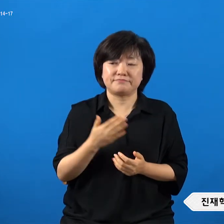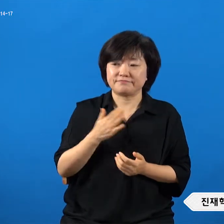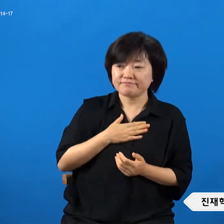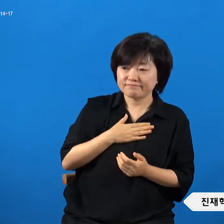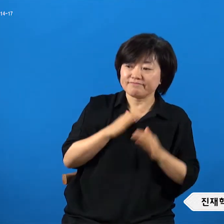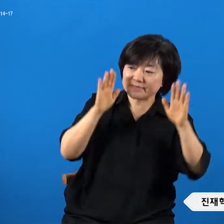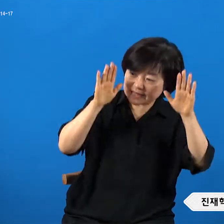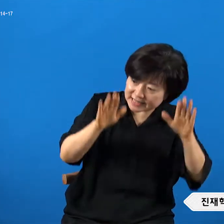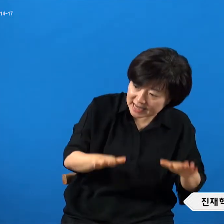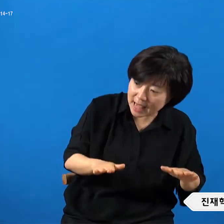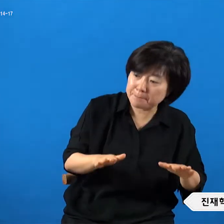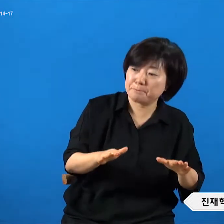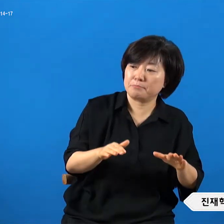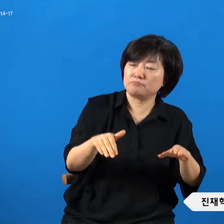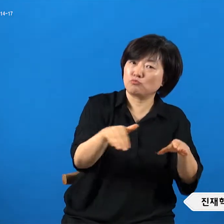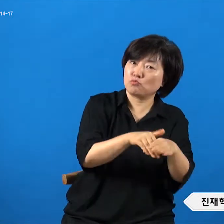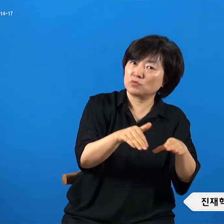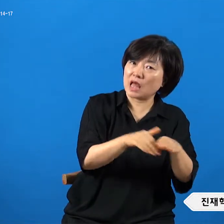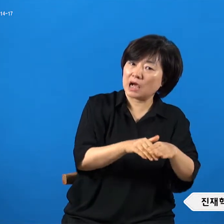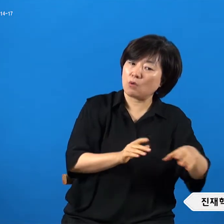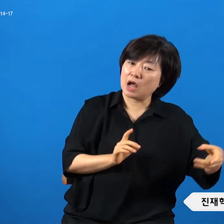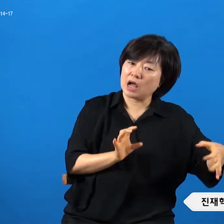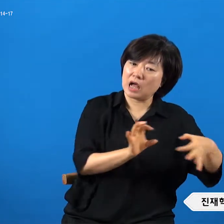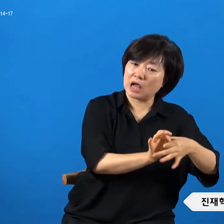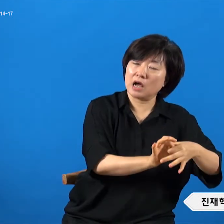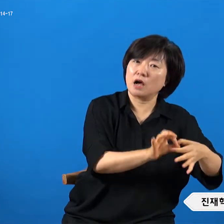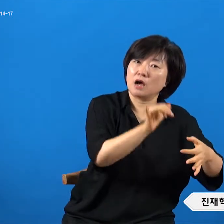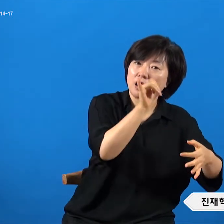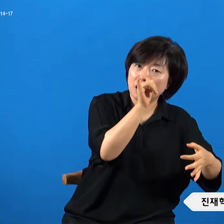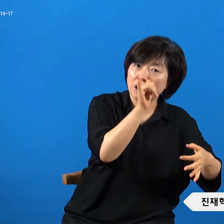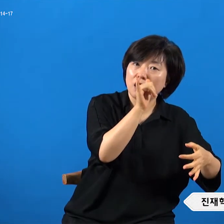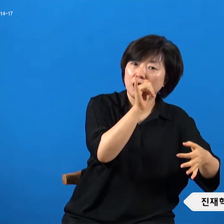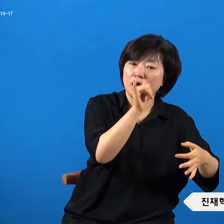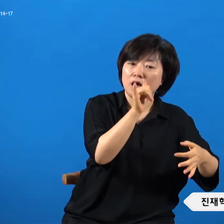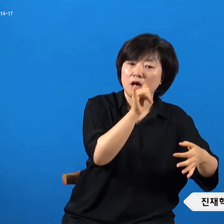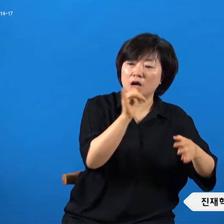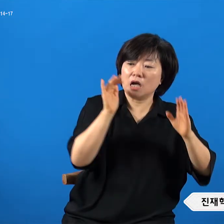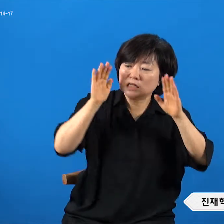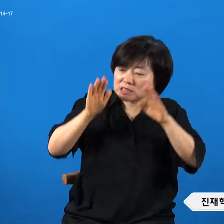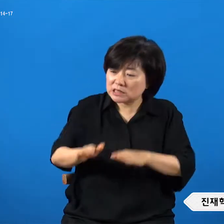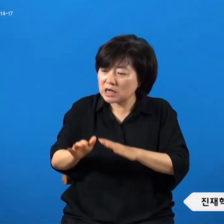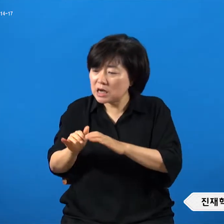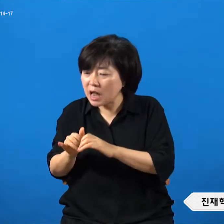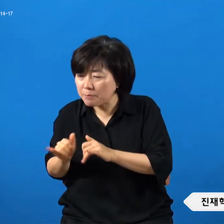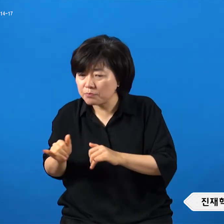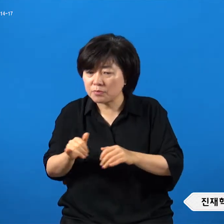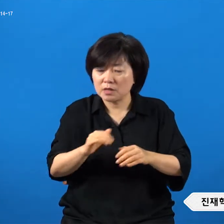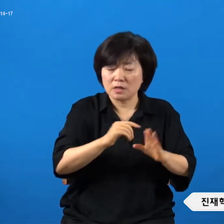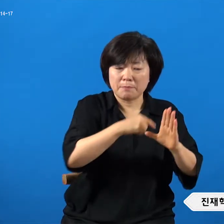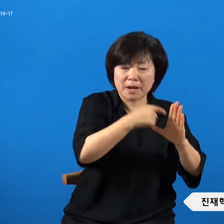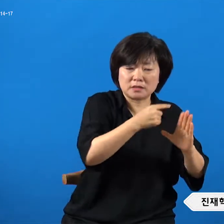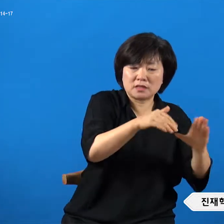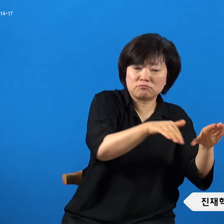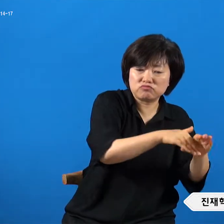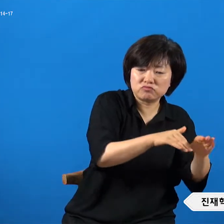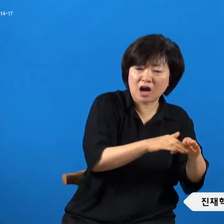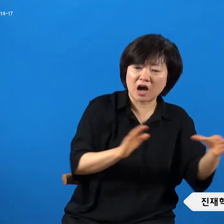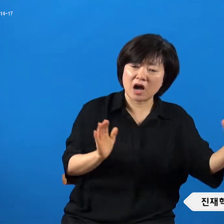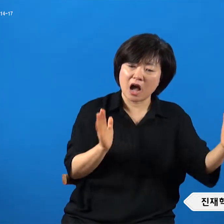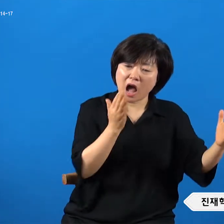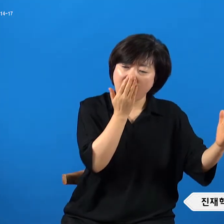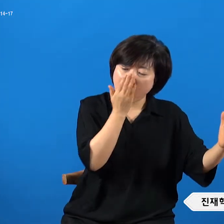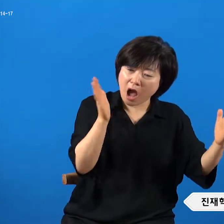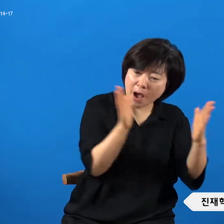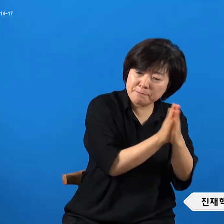우리는 이슬람과 문화가 다 하나로 붙어 있는데 이 두 가지를 어떻게 나눌 수 있습니까? 라고